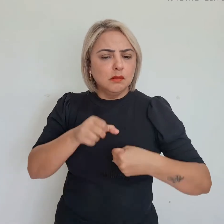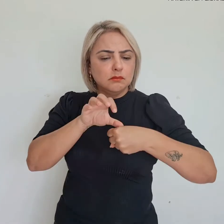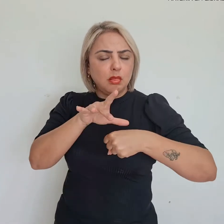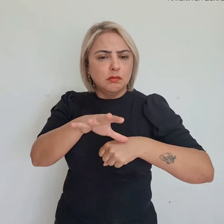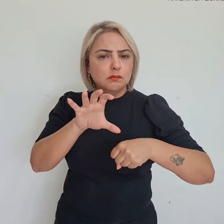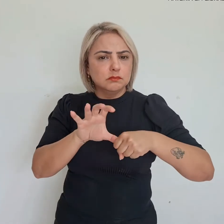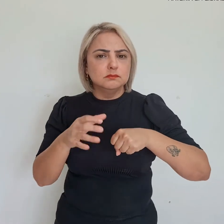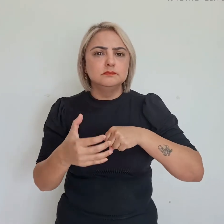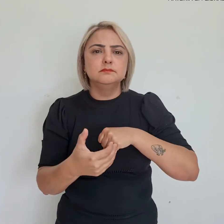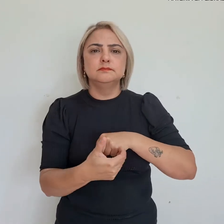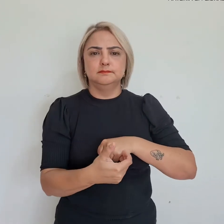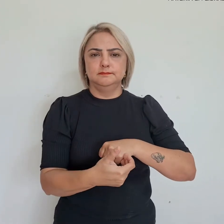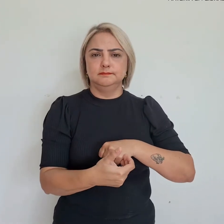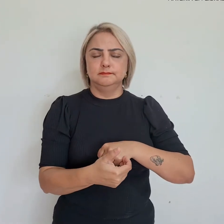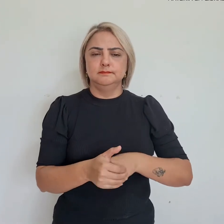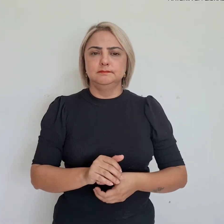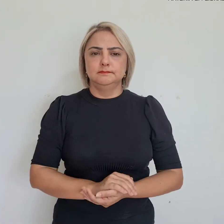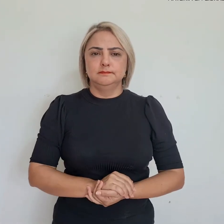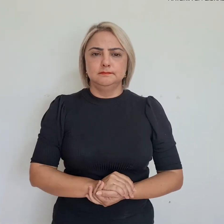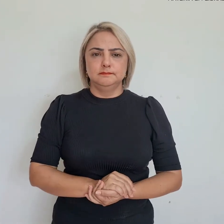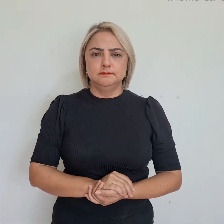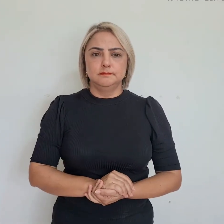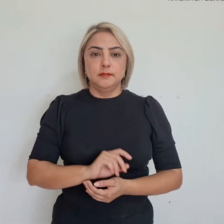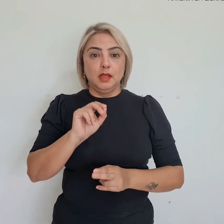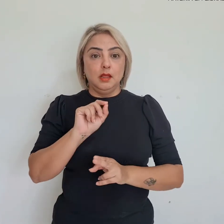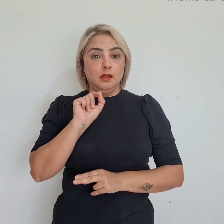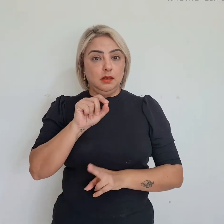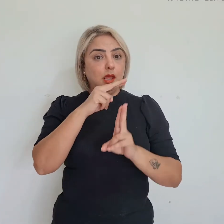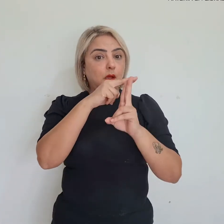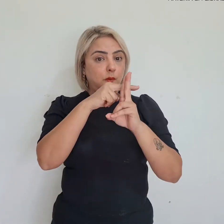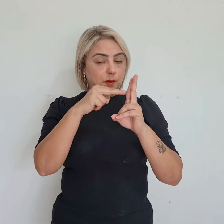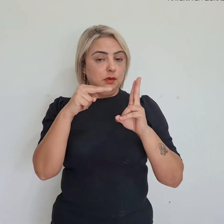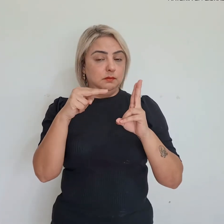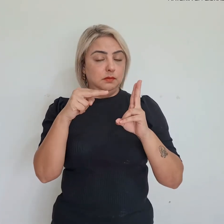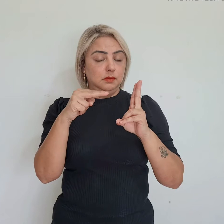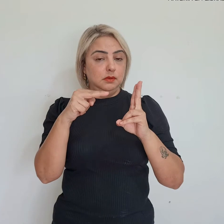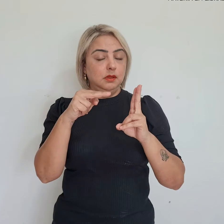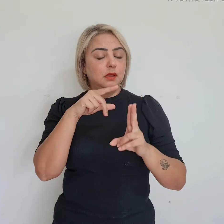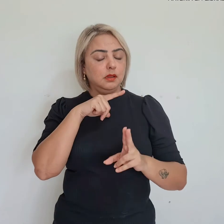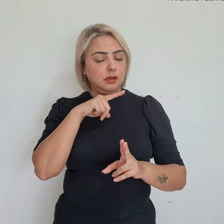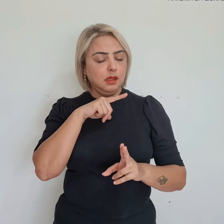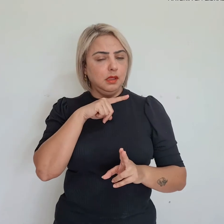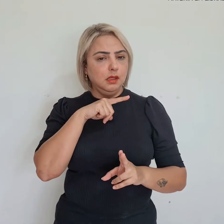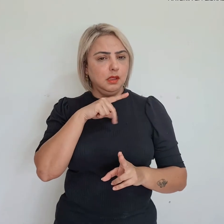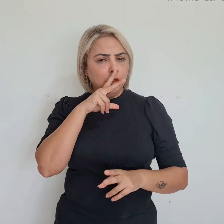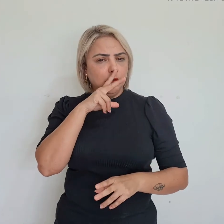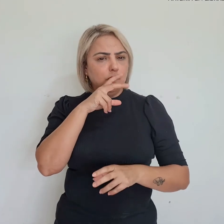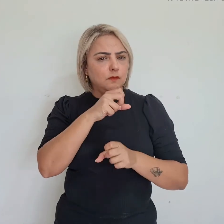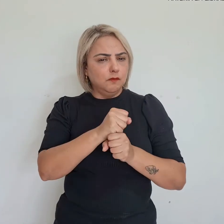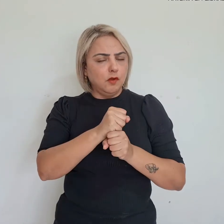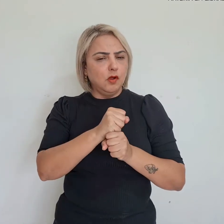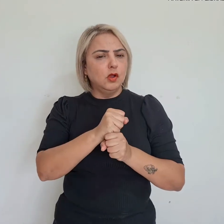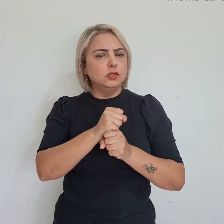à pandemia de Covid-19. Na UNB, mantemos forte